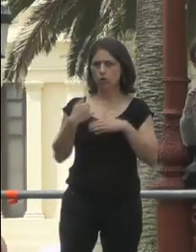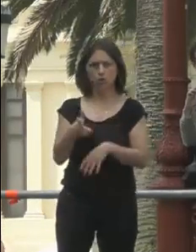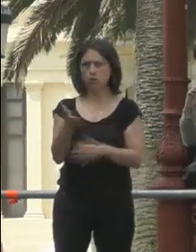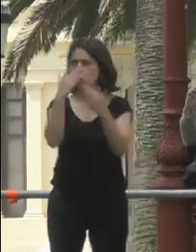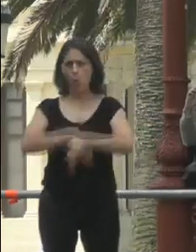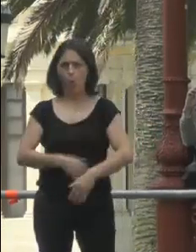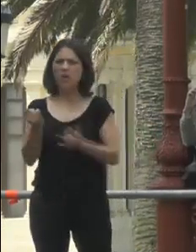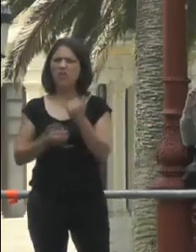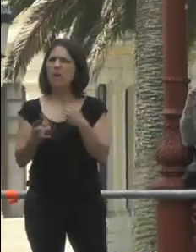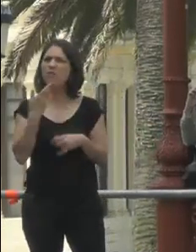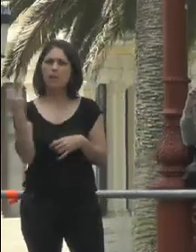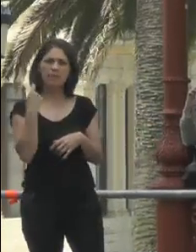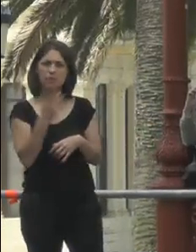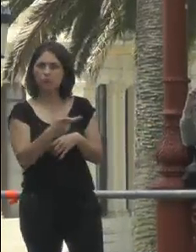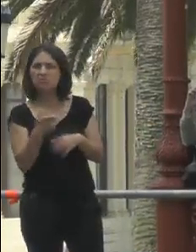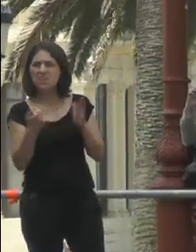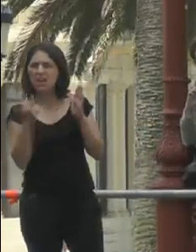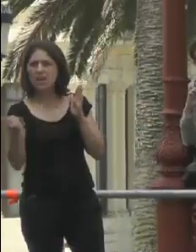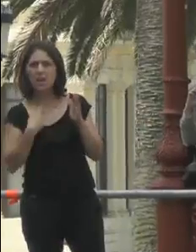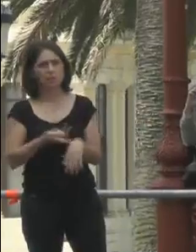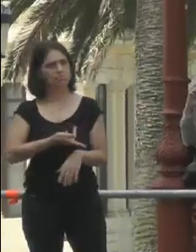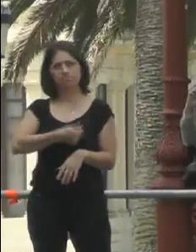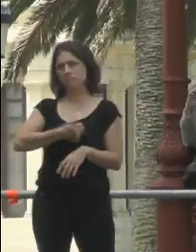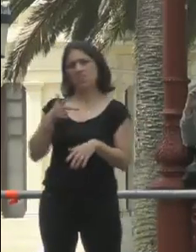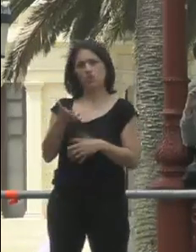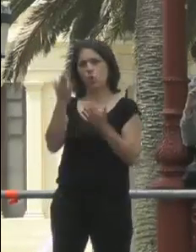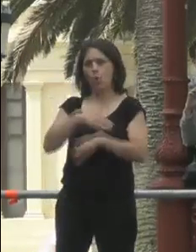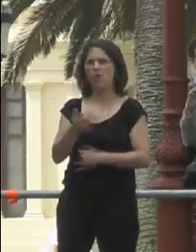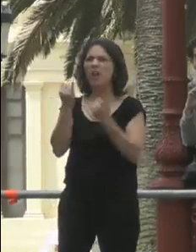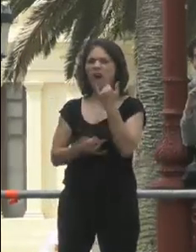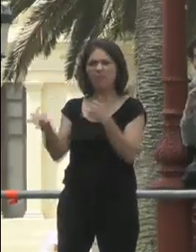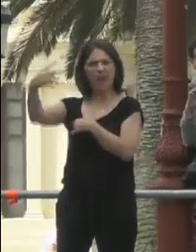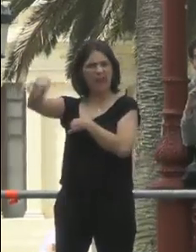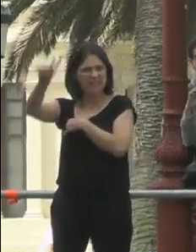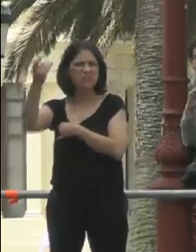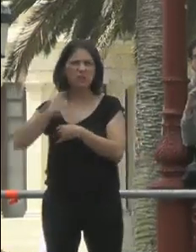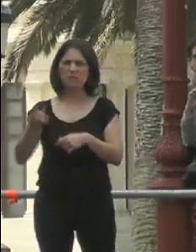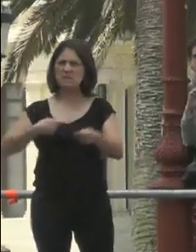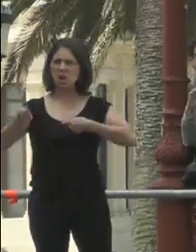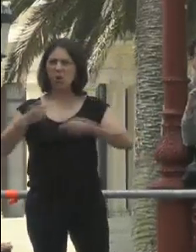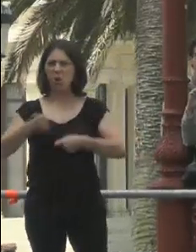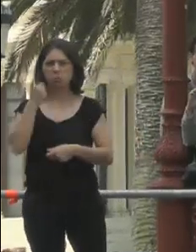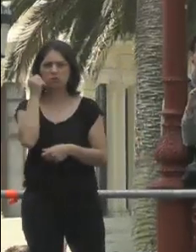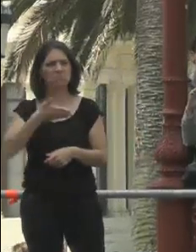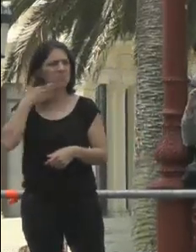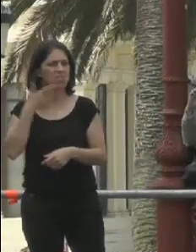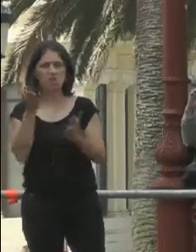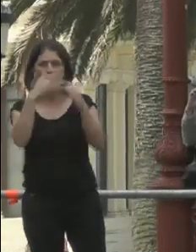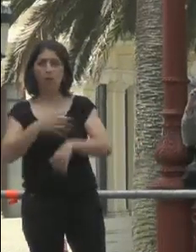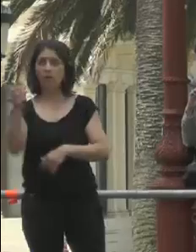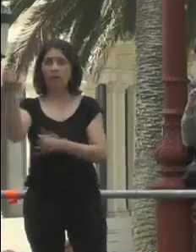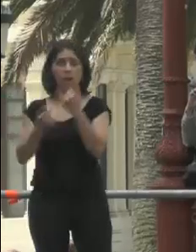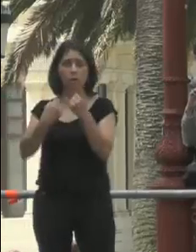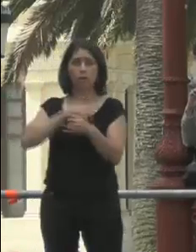teñan medo a que lles quiten as pensións. E todo polo negocio indecente desta xente, que non lles importa no máis mínimo o que nos